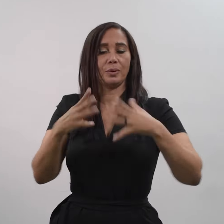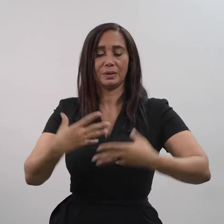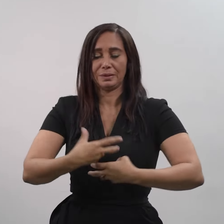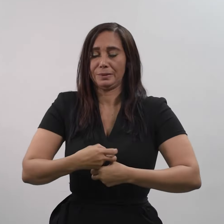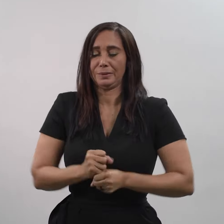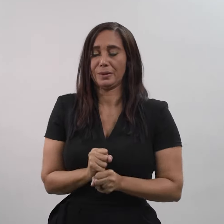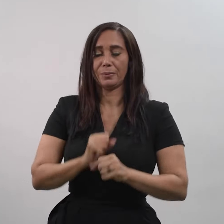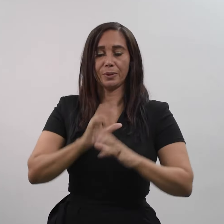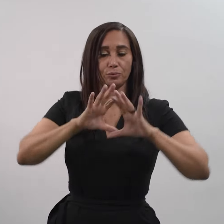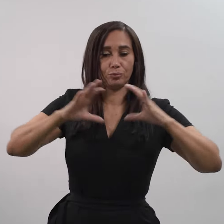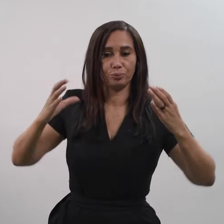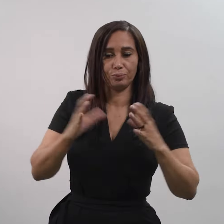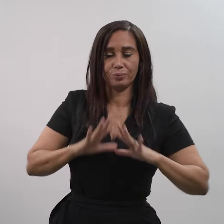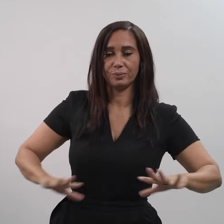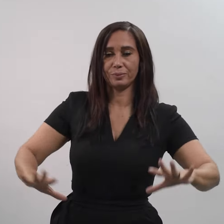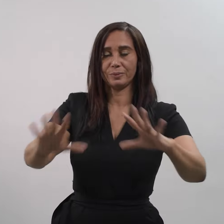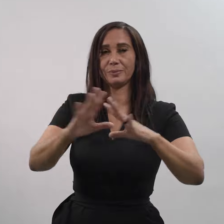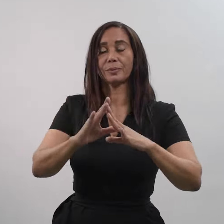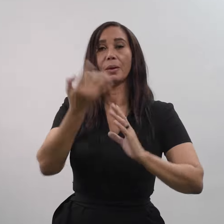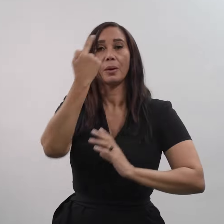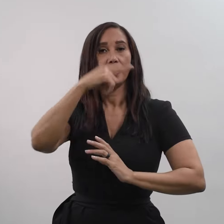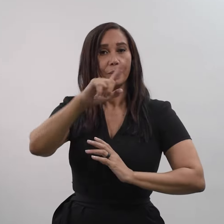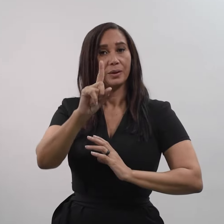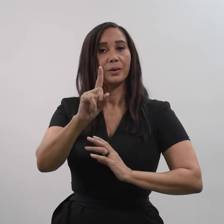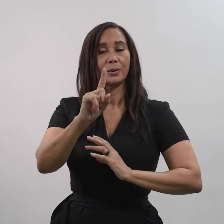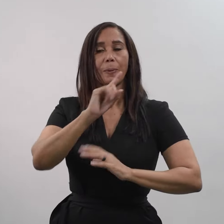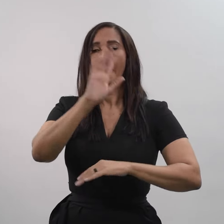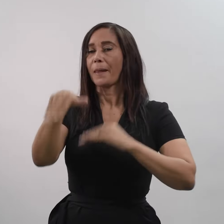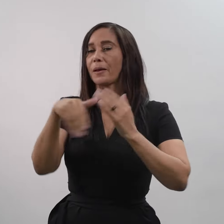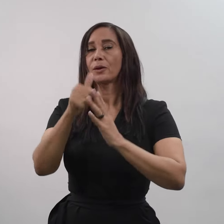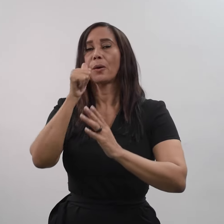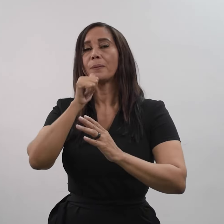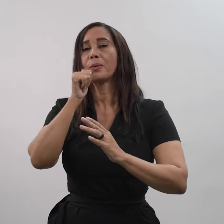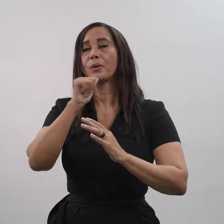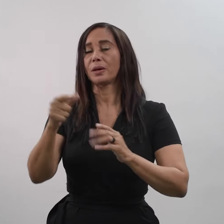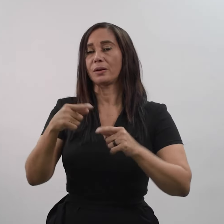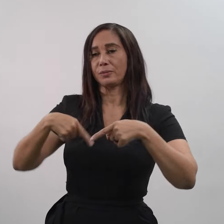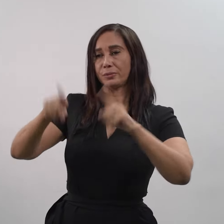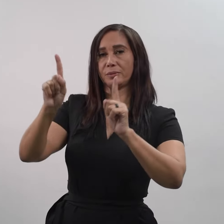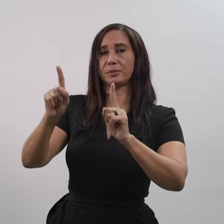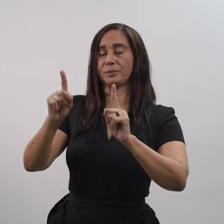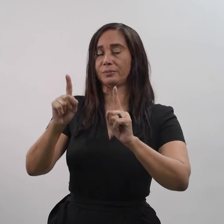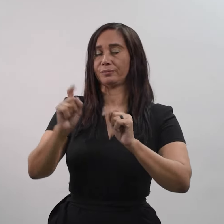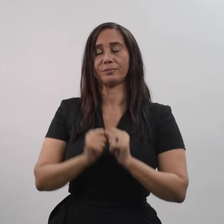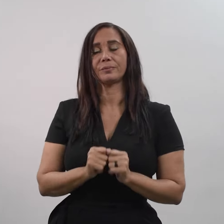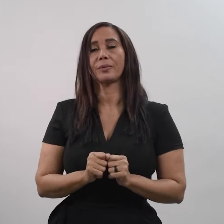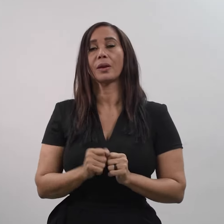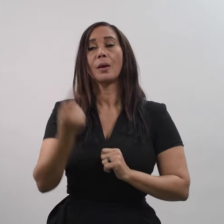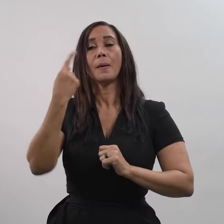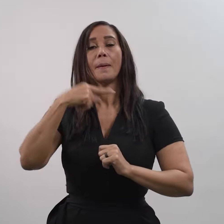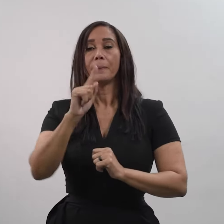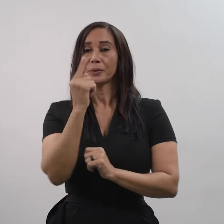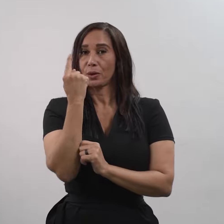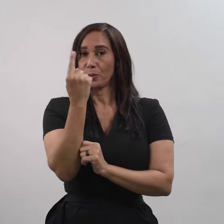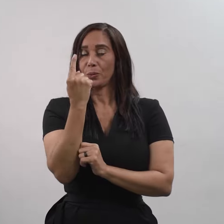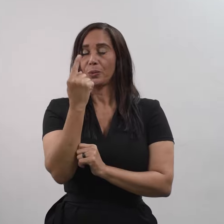el país. Sin embargo, a ninguna de ellas fue enviado Elías, más que a una viuda de Sarepta,